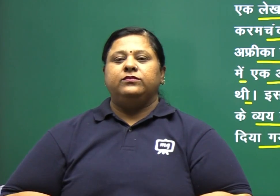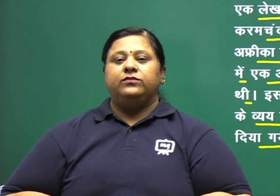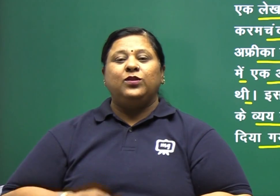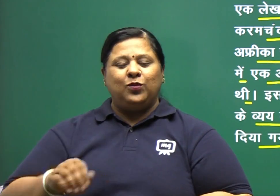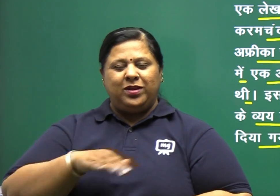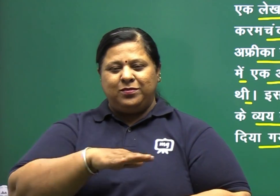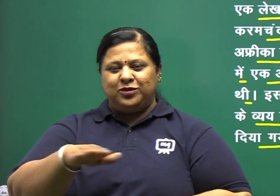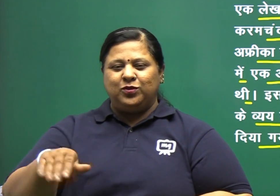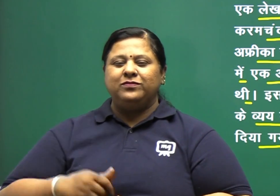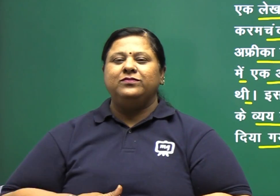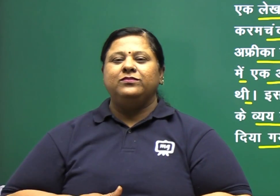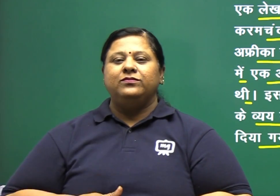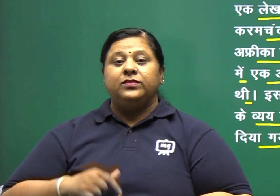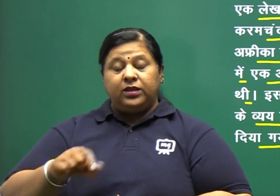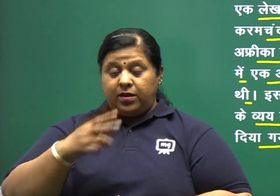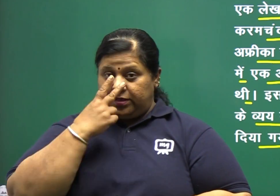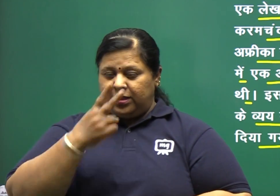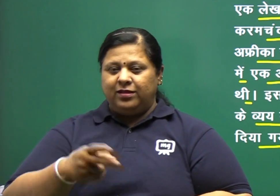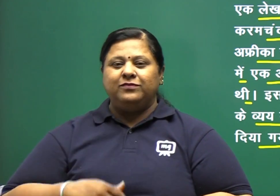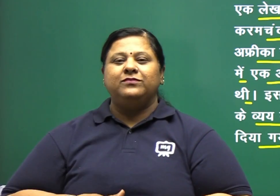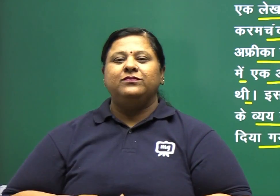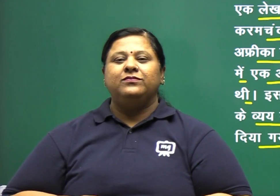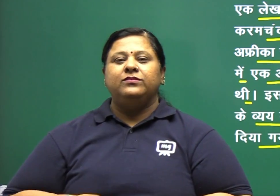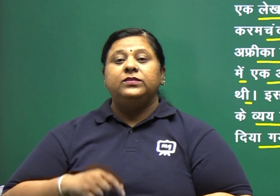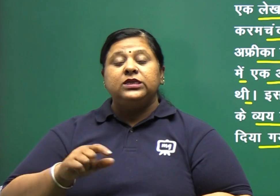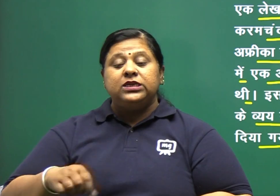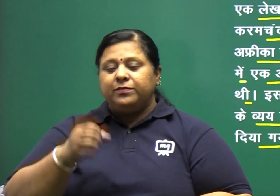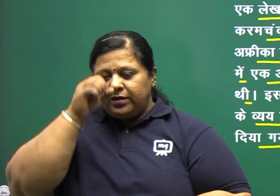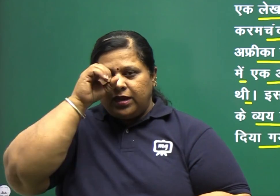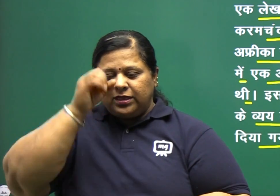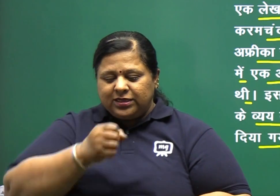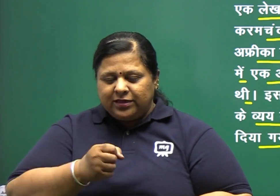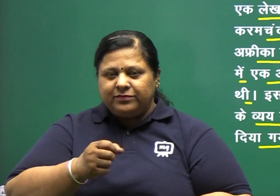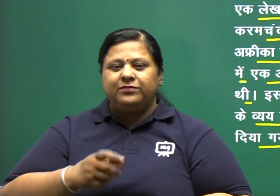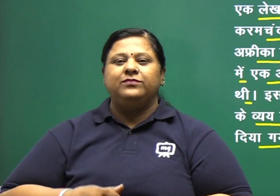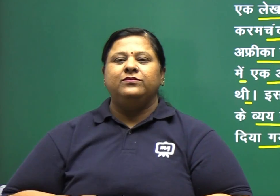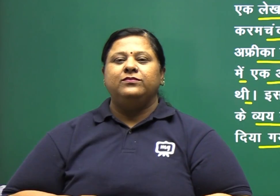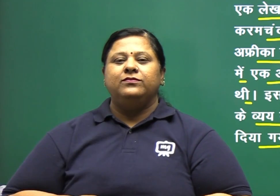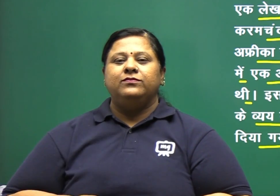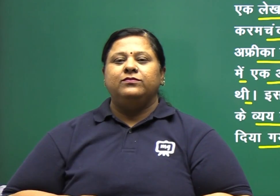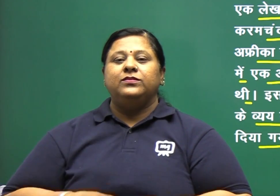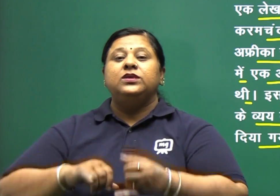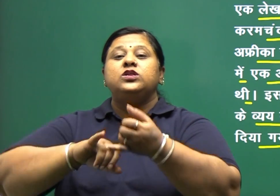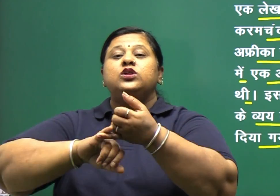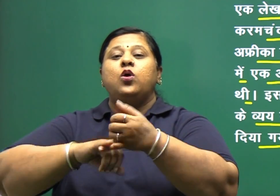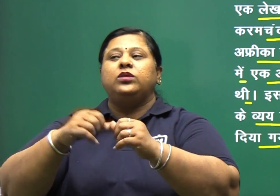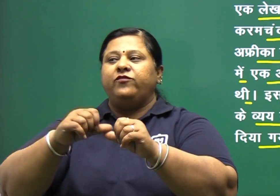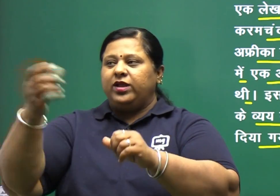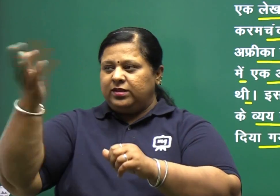तो प्यारे बच्चों, यह हमने देखा कि जब गांधी जी दक्षिण अफ्रीका